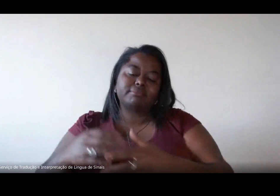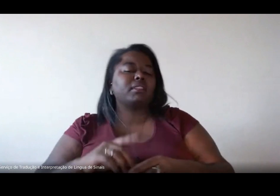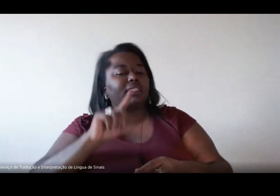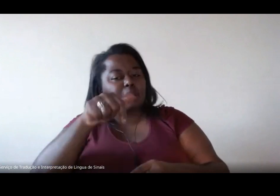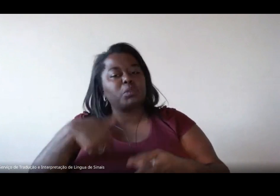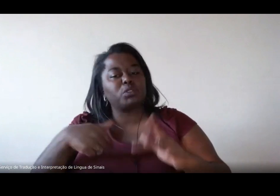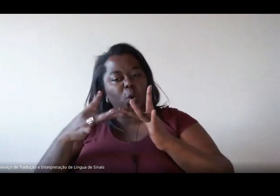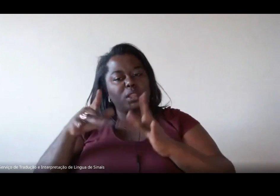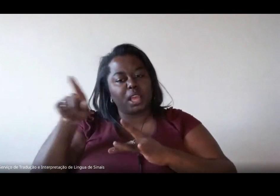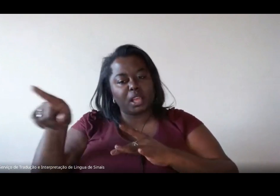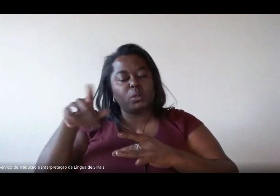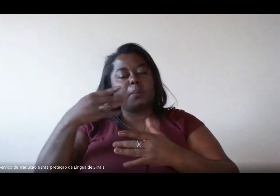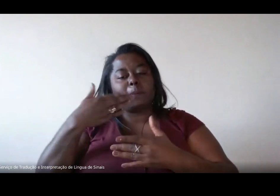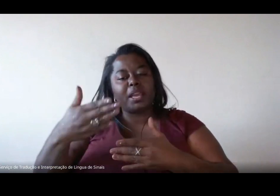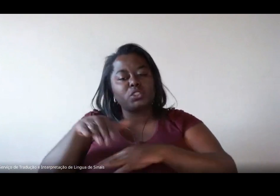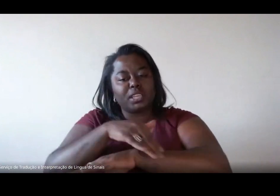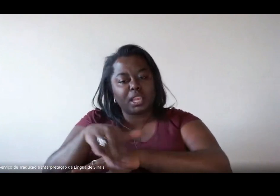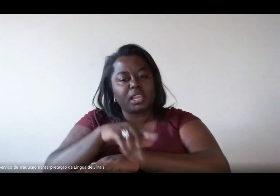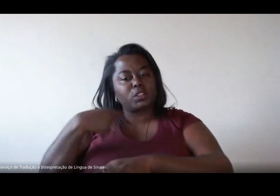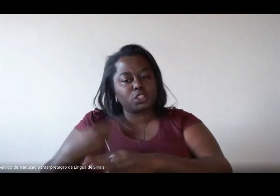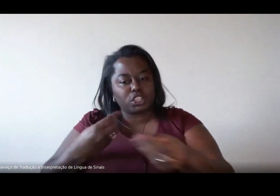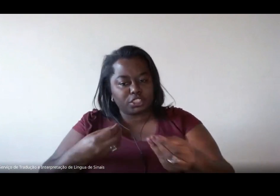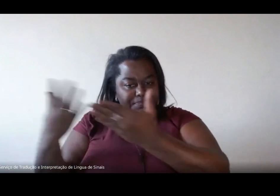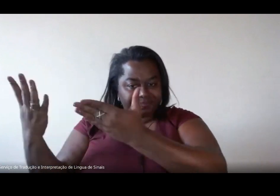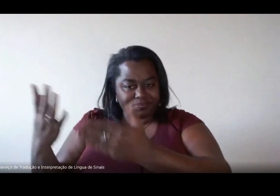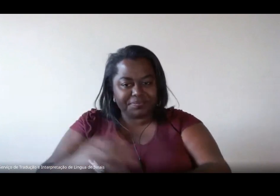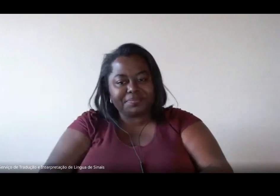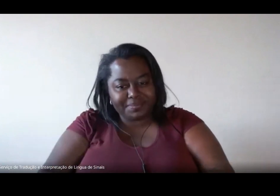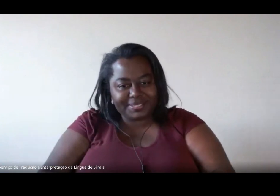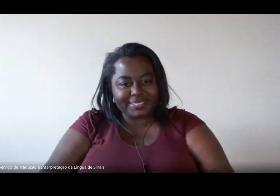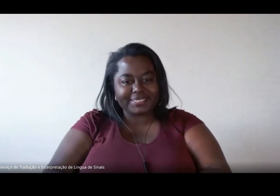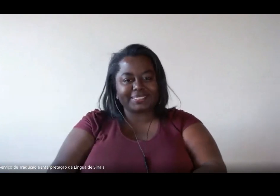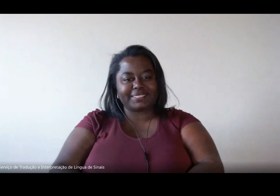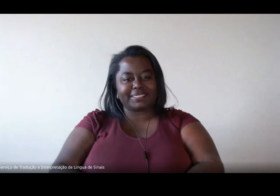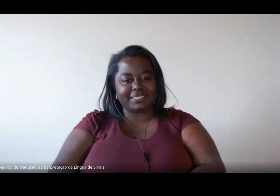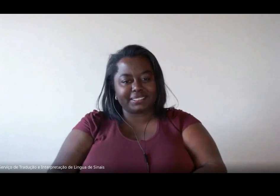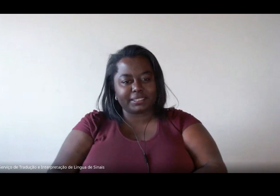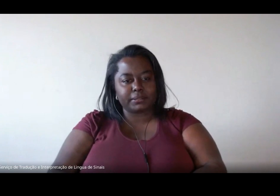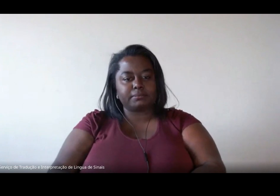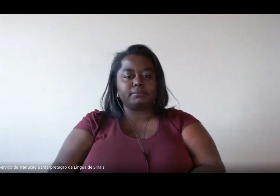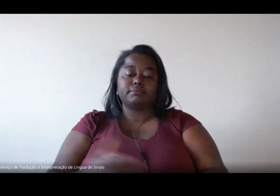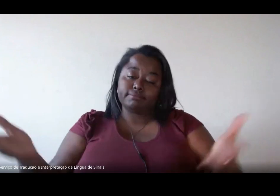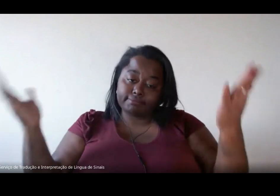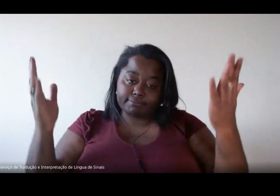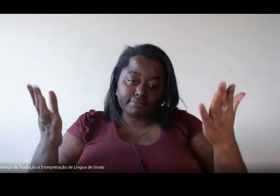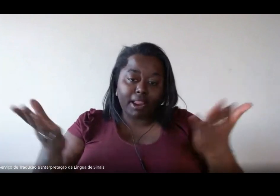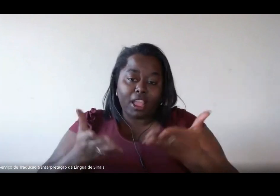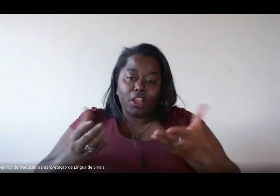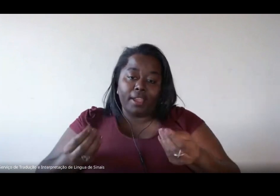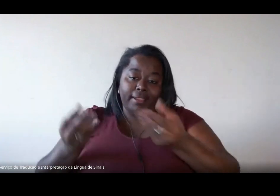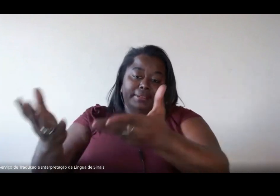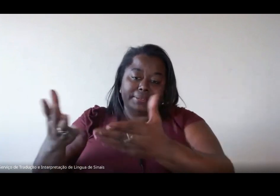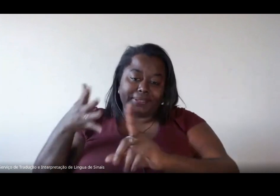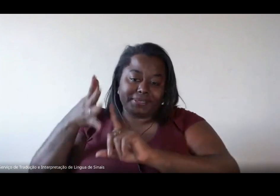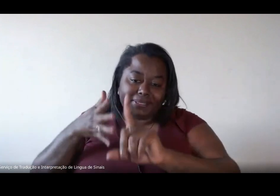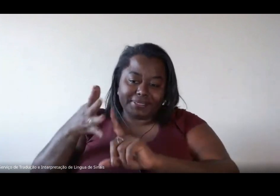É verdade. Depois, né? Eu entro em contato, então, com o Leandro. Isso, ele pede o endereço dele, a gente manda, tá? Perfeito. E... Bom, Roberto, então,